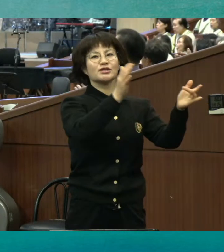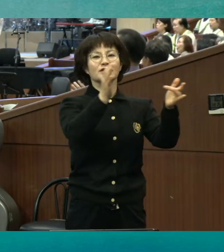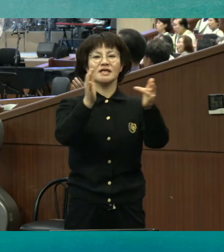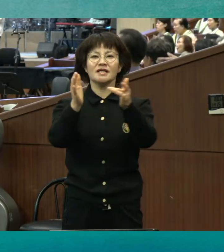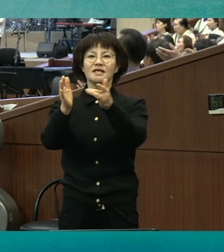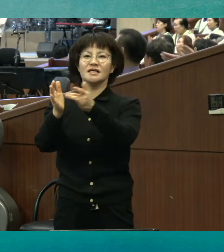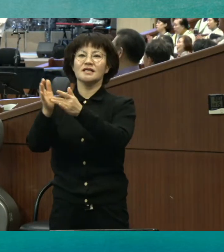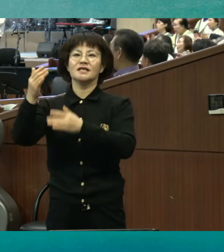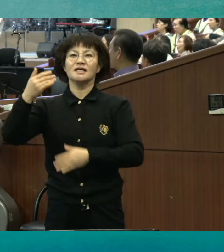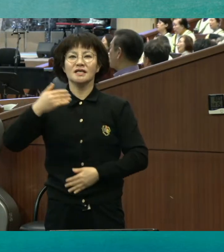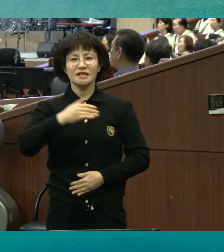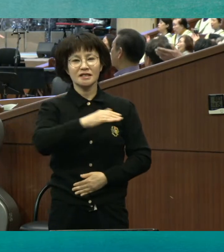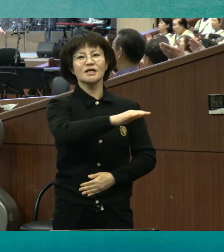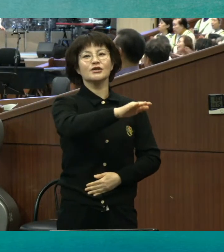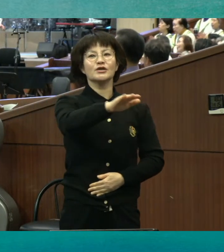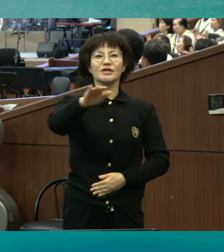예수는